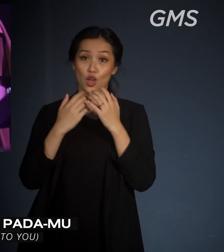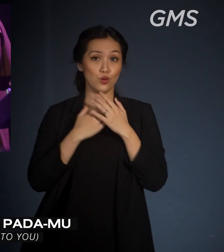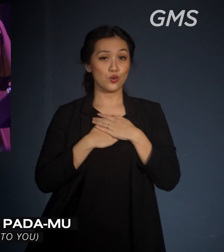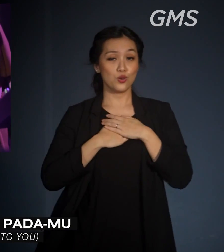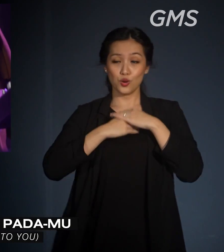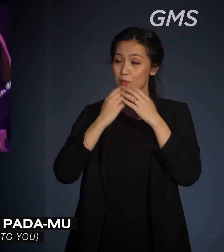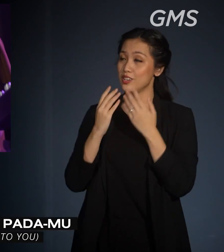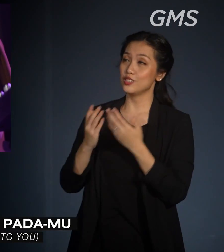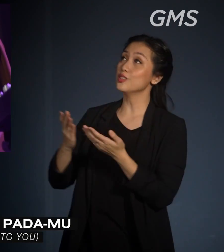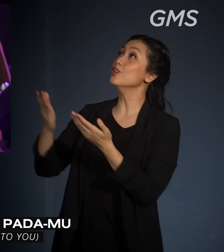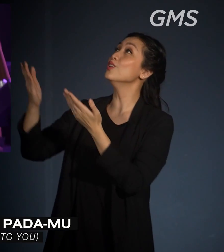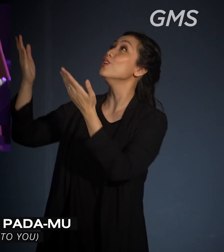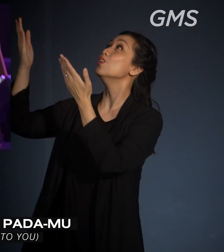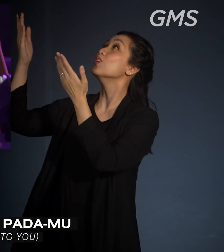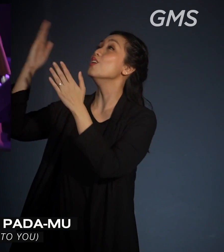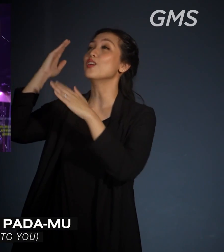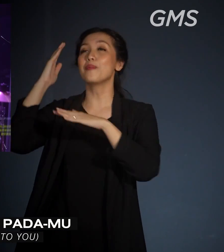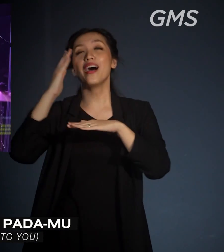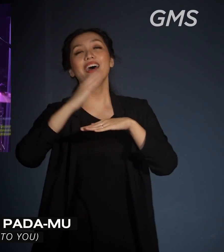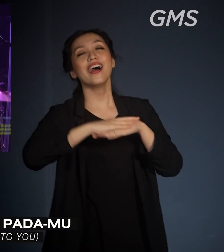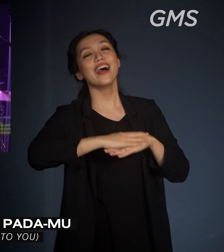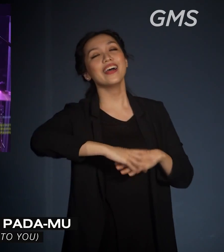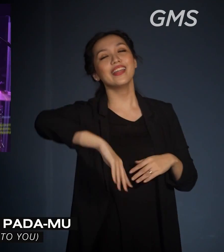Yesus. Ku bersyukur